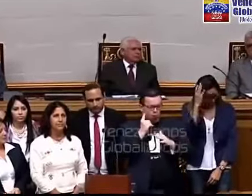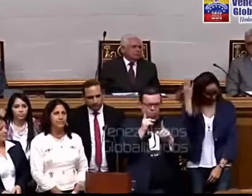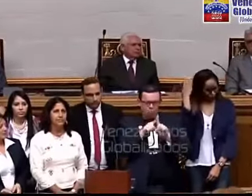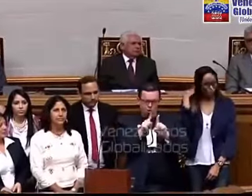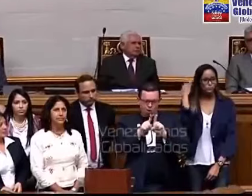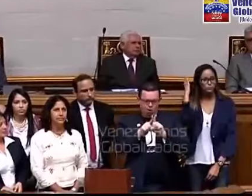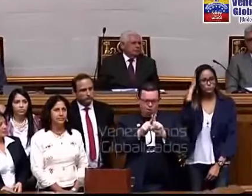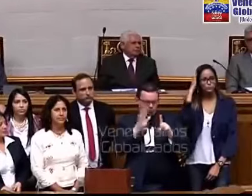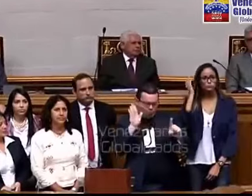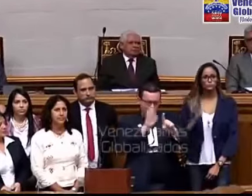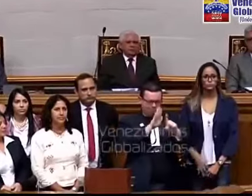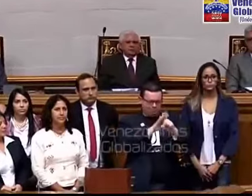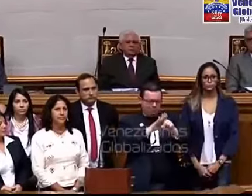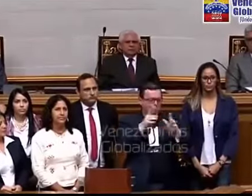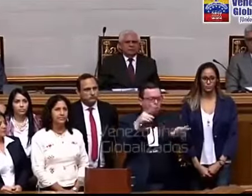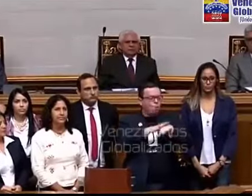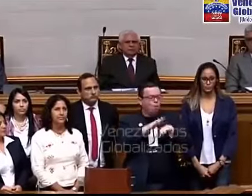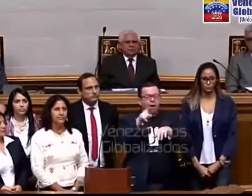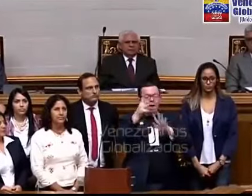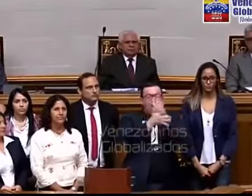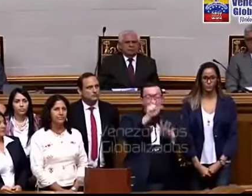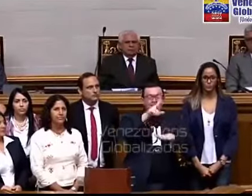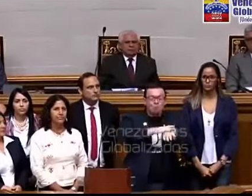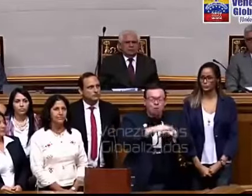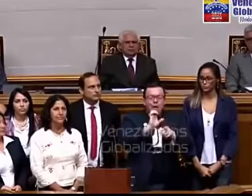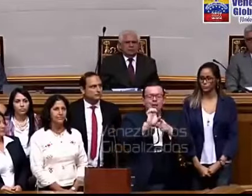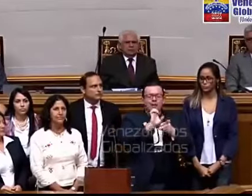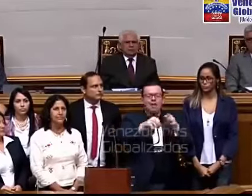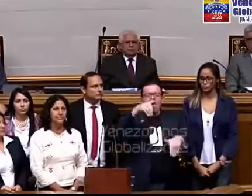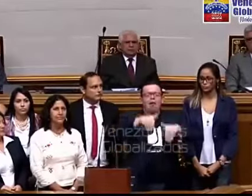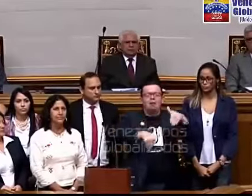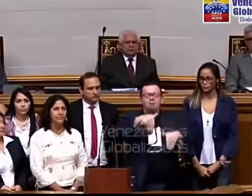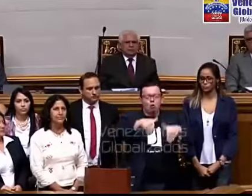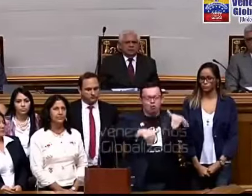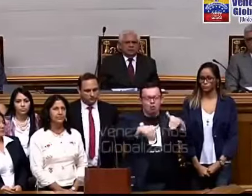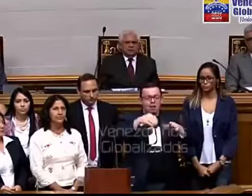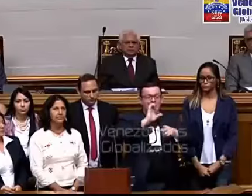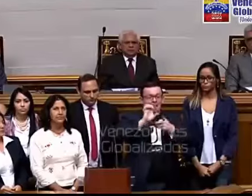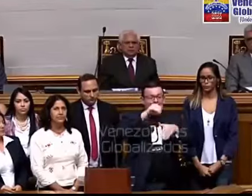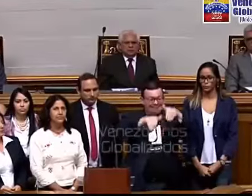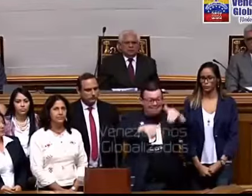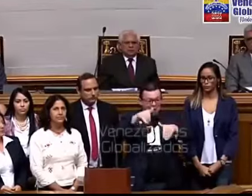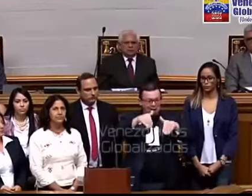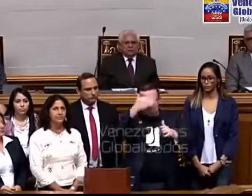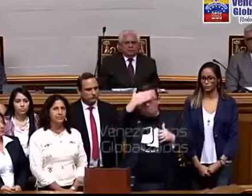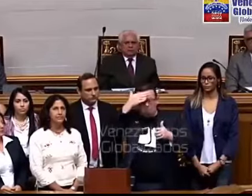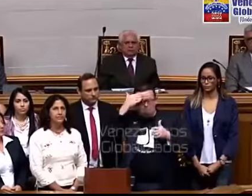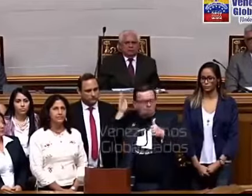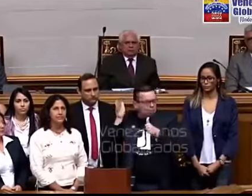La comunidad sorda hace un llamado, precisamente porque sospechamos o percibimos que